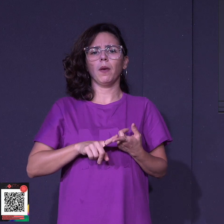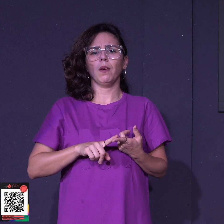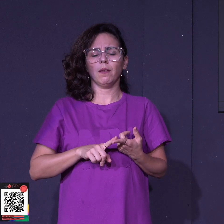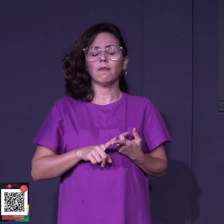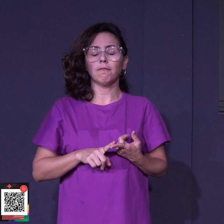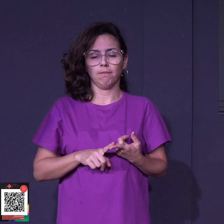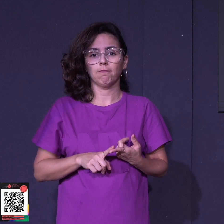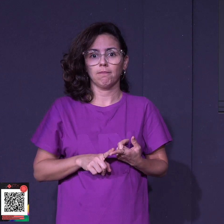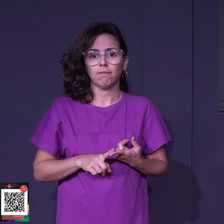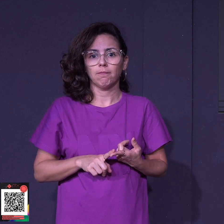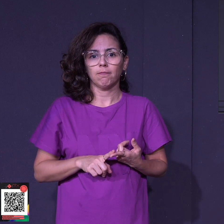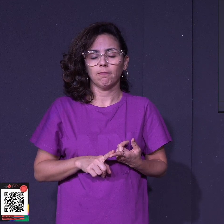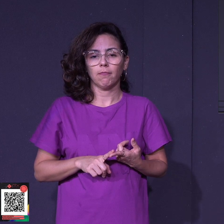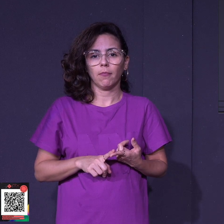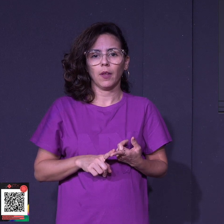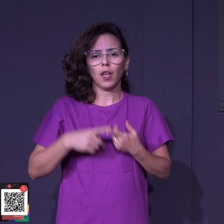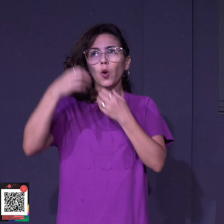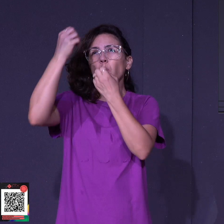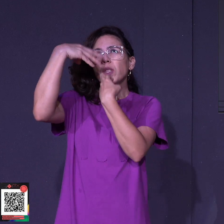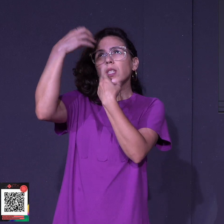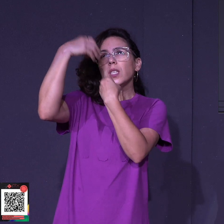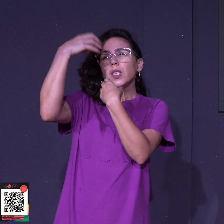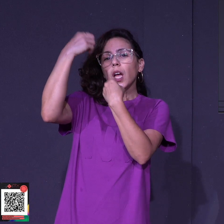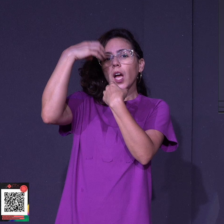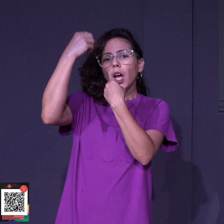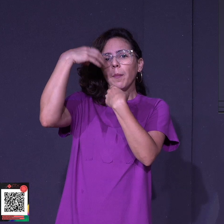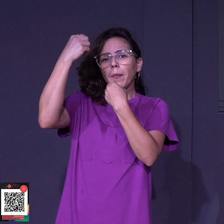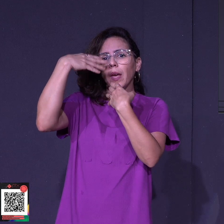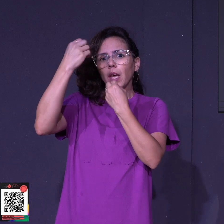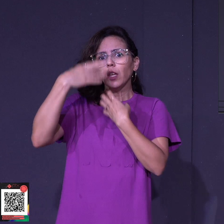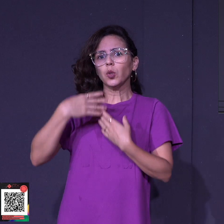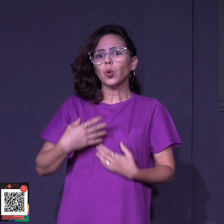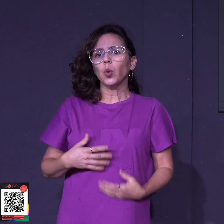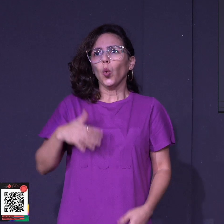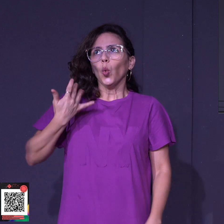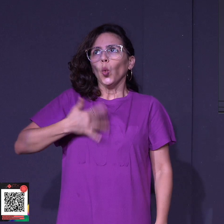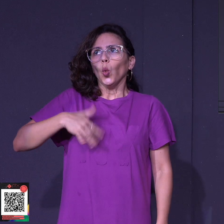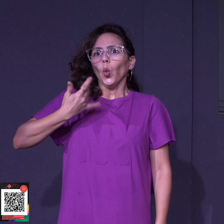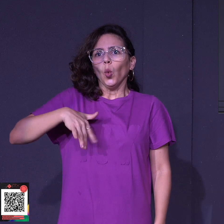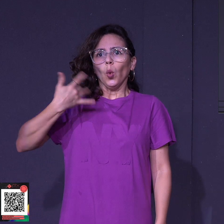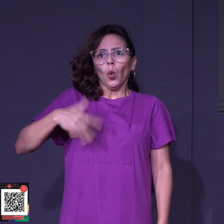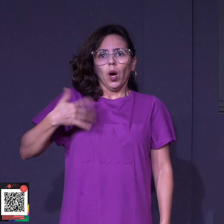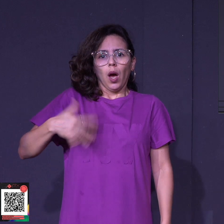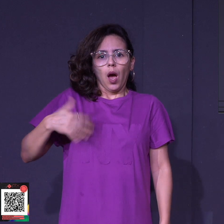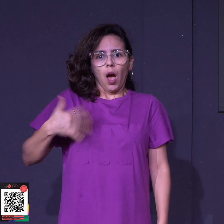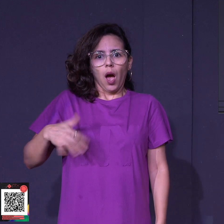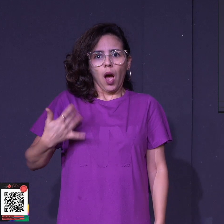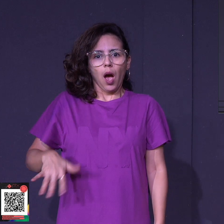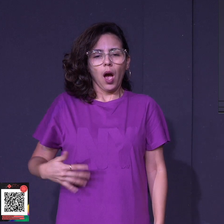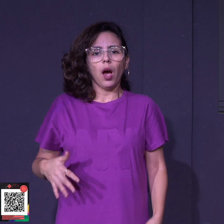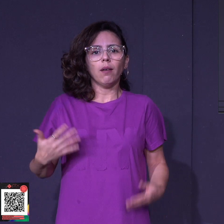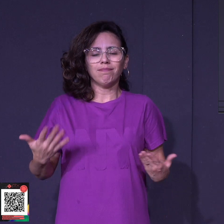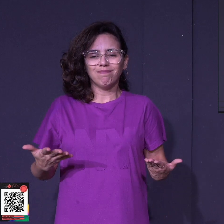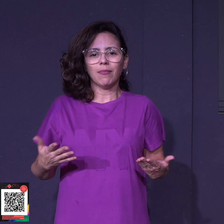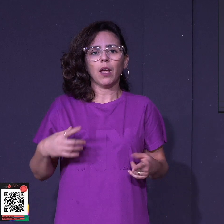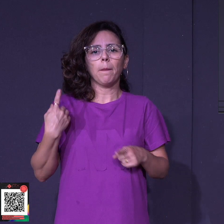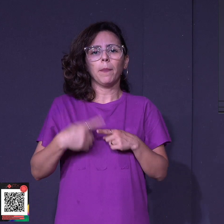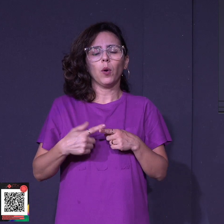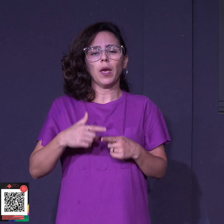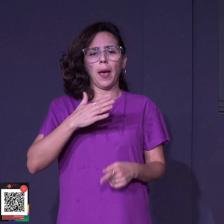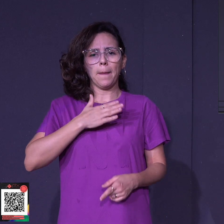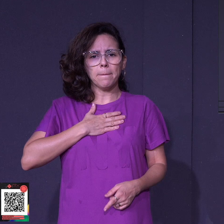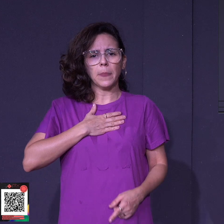ensinamento? Quão desafiador é esse estilo de vida? Porque a minha e a sua